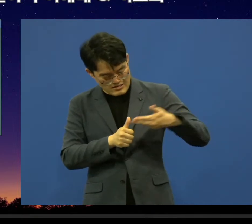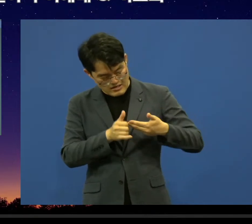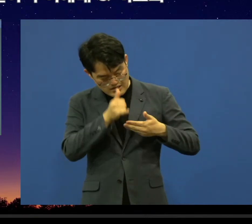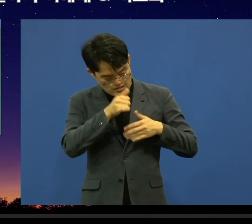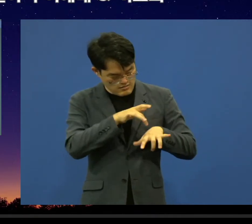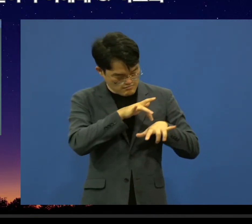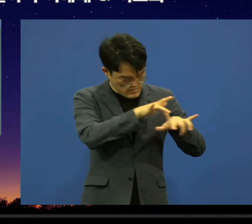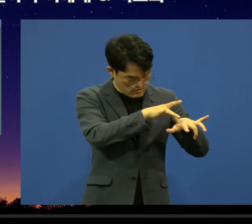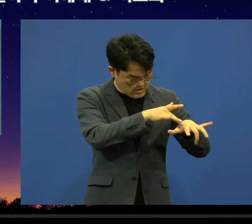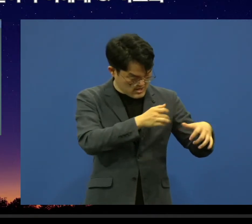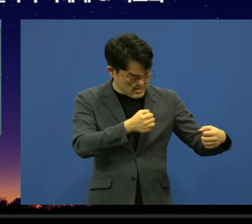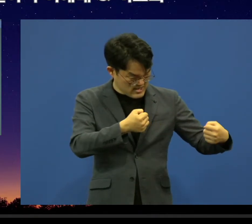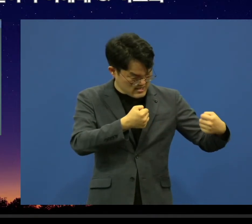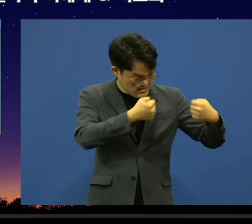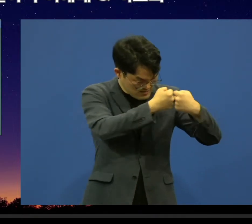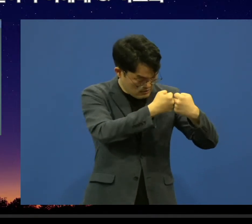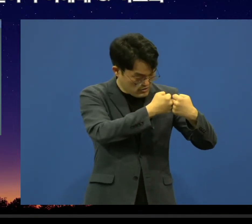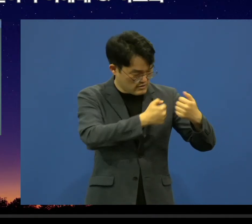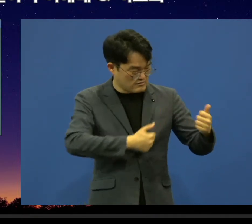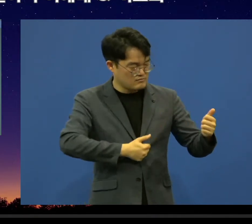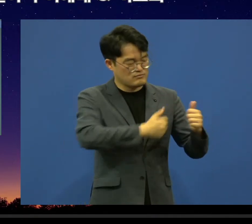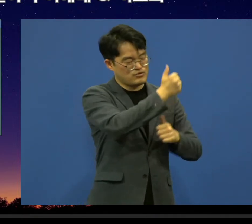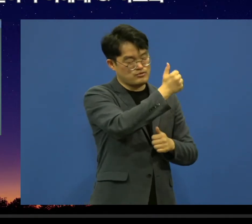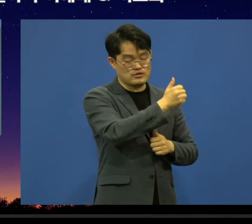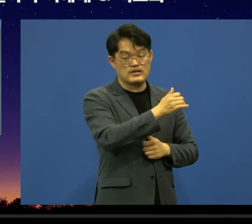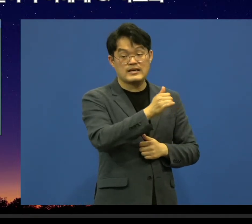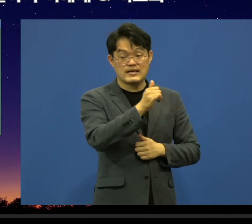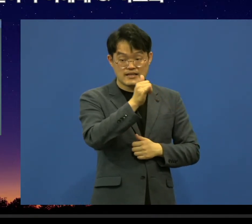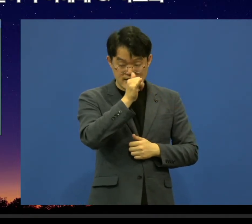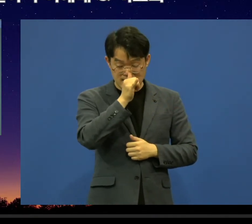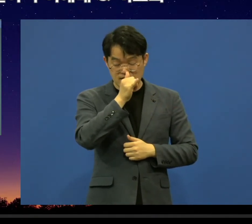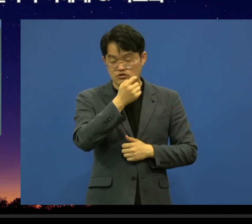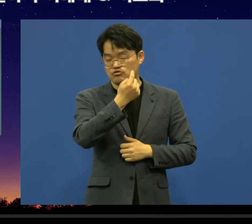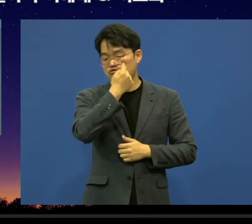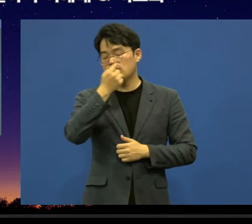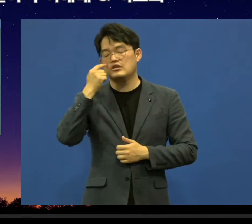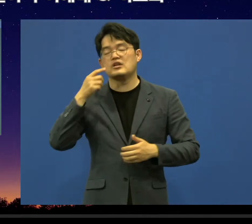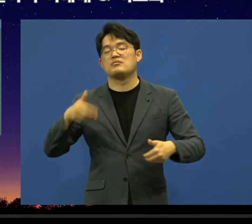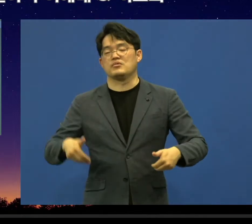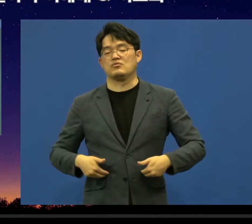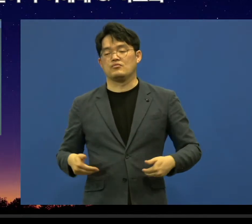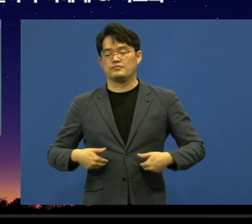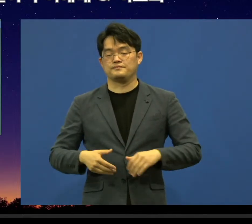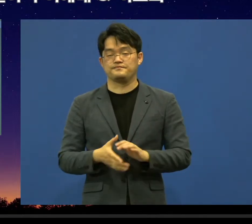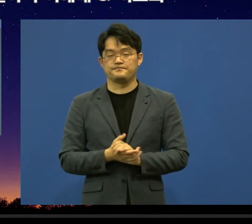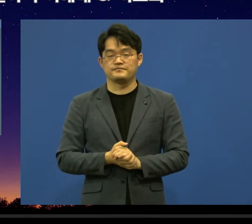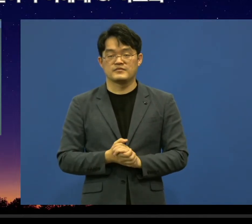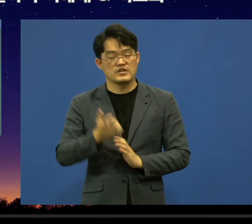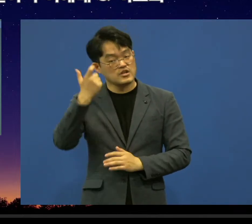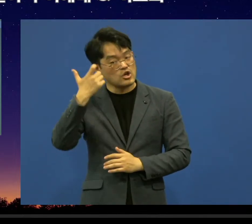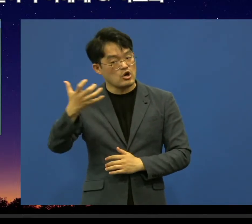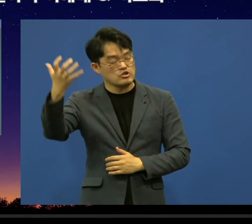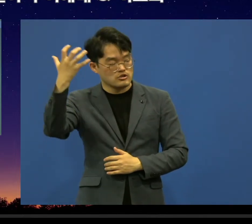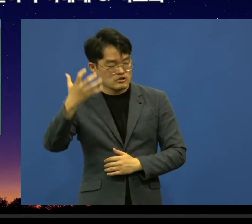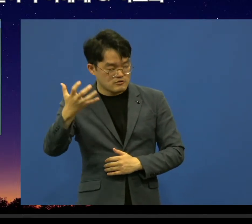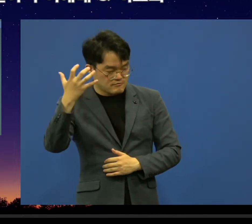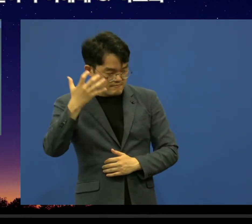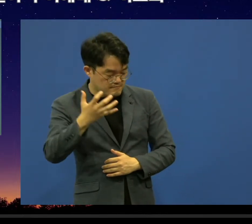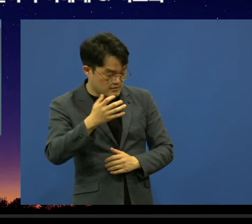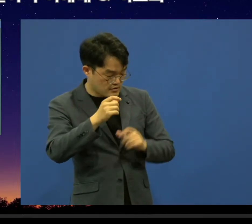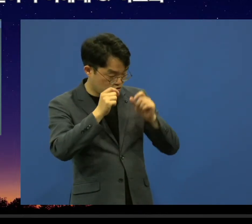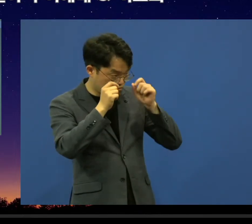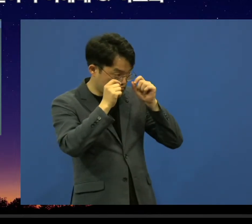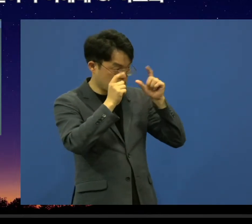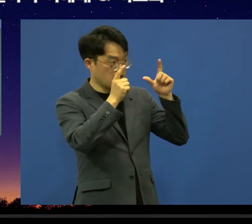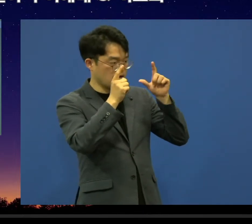본질적인 실체를 볼 수 있는 눈, 본질적인 실체를 대적할 수 있는 이 영적 민감력이 필요해요.